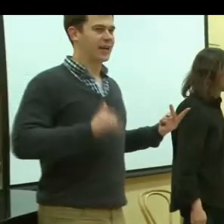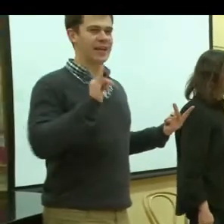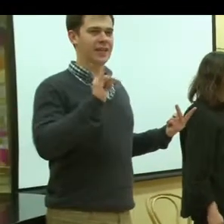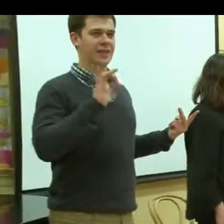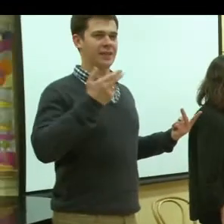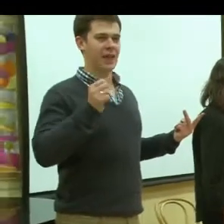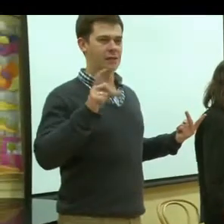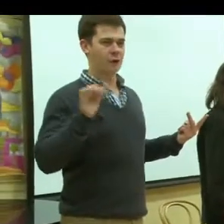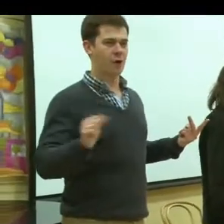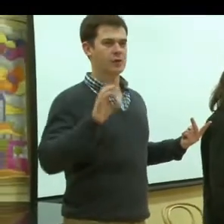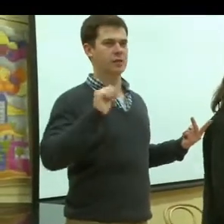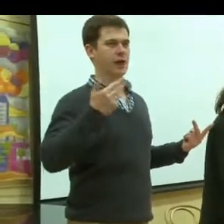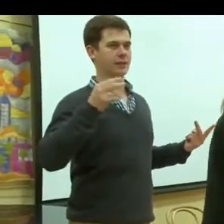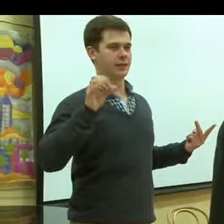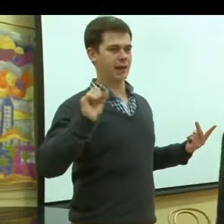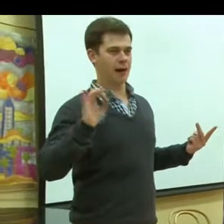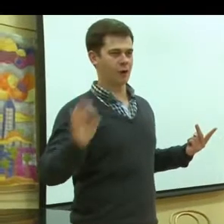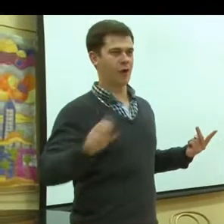Ignacy Santiago Catriel.